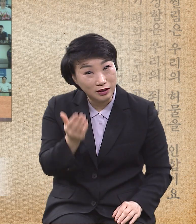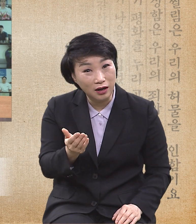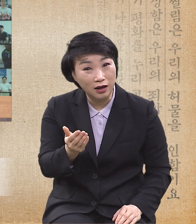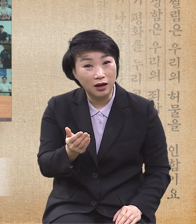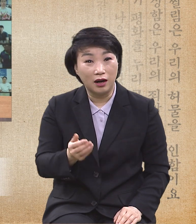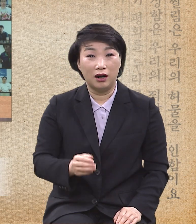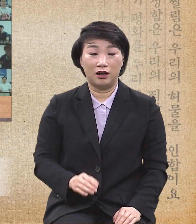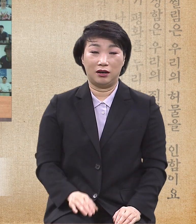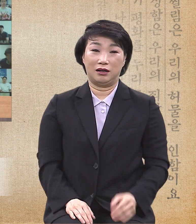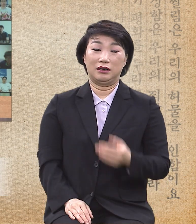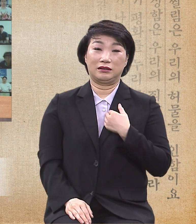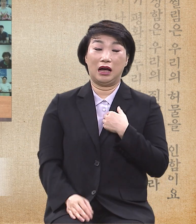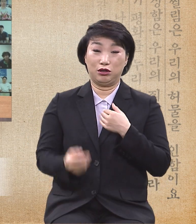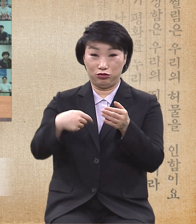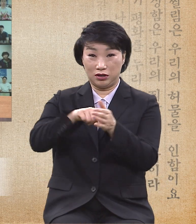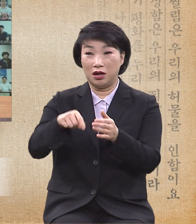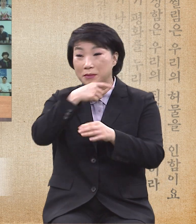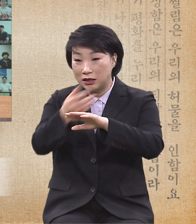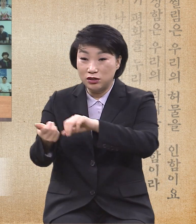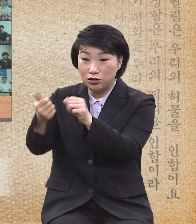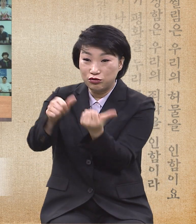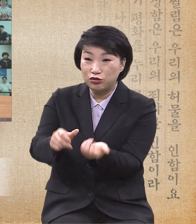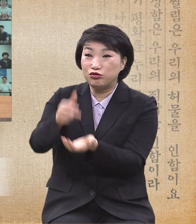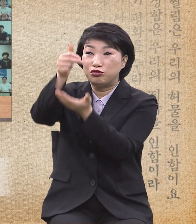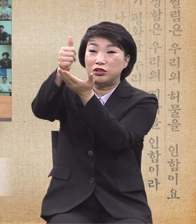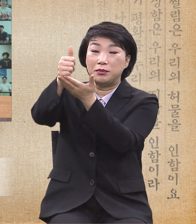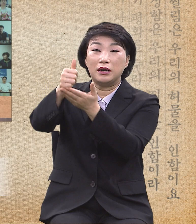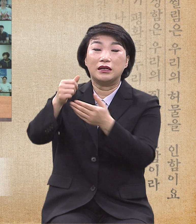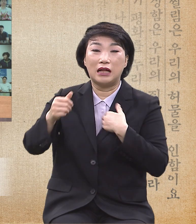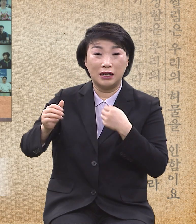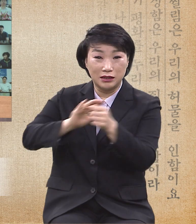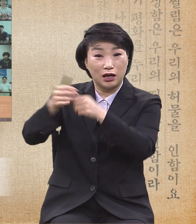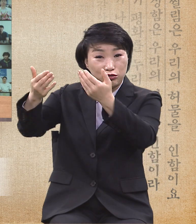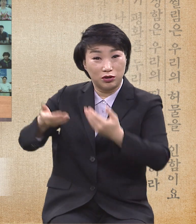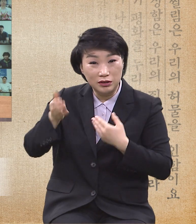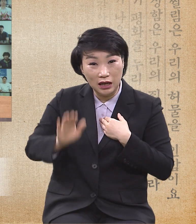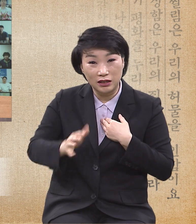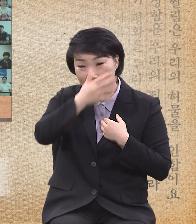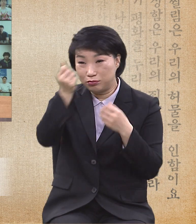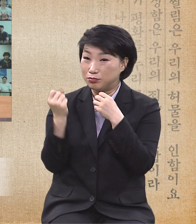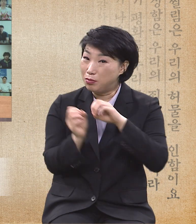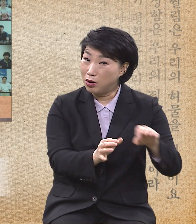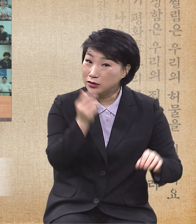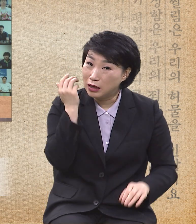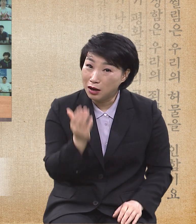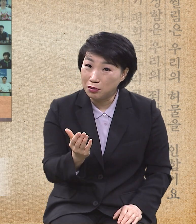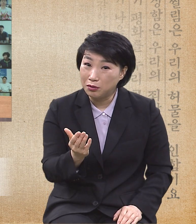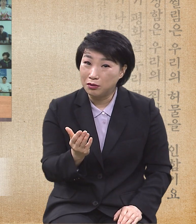나를 위해 피 흘리신 그 주님이 그렇게 사랑했는데 날 버리겠느냐?